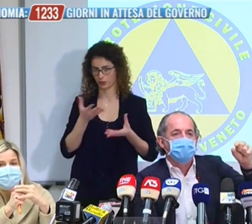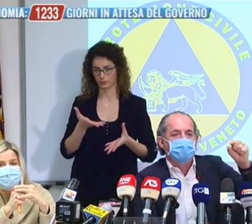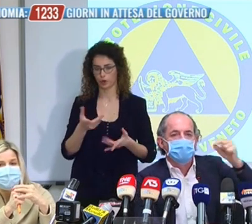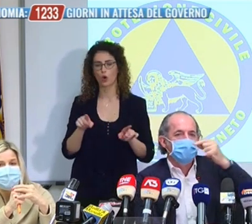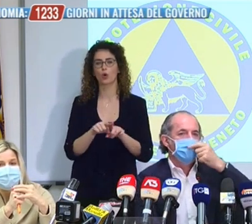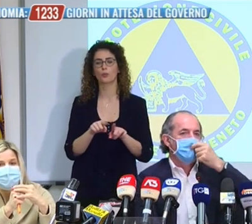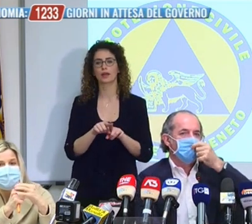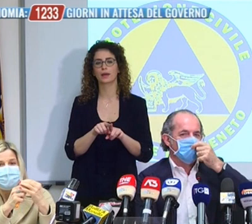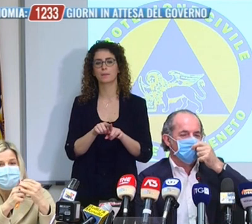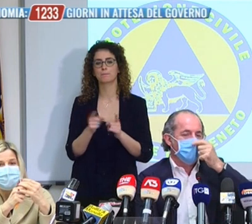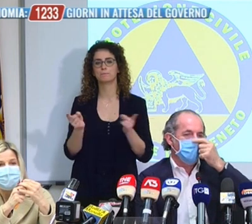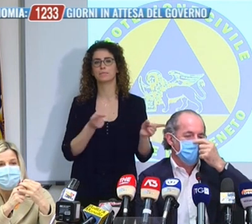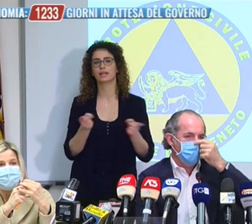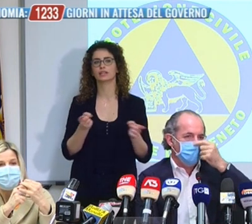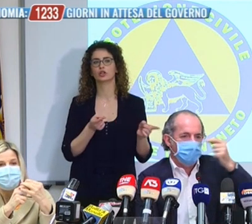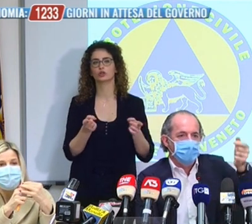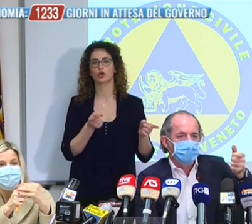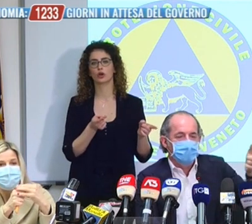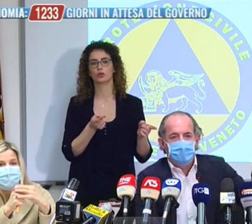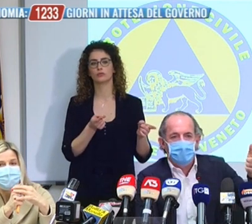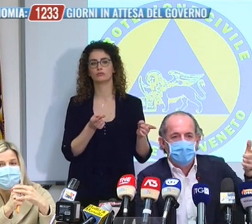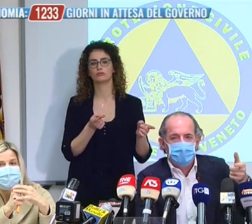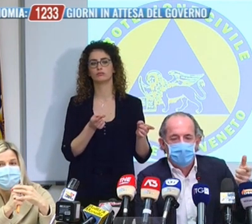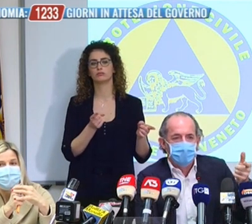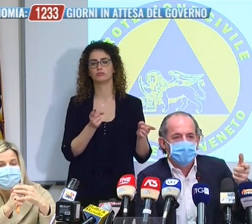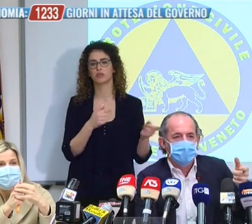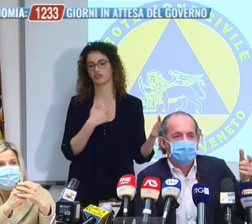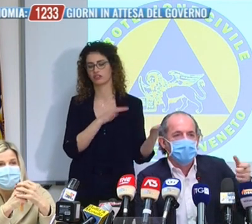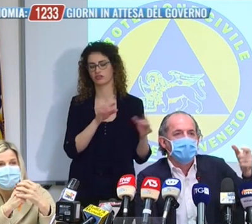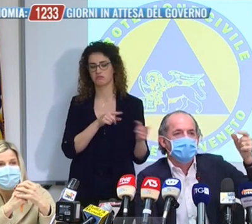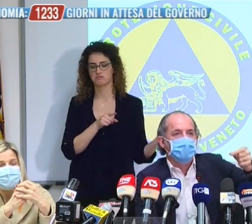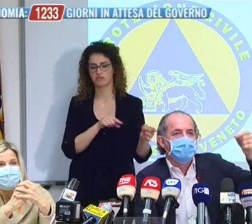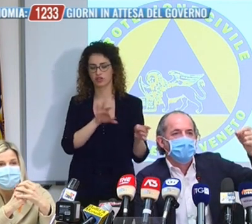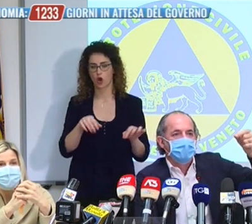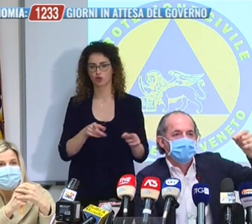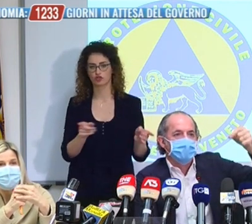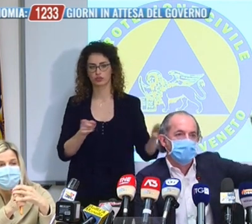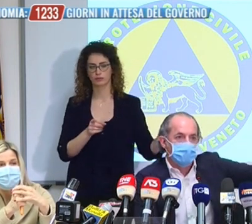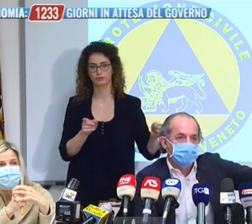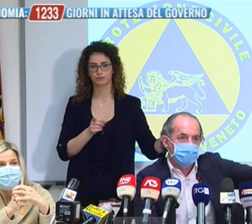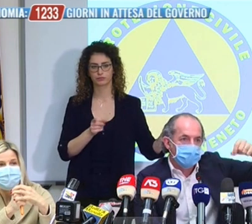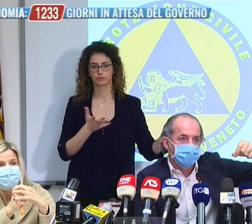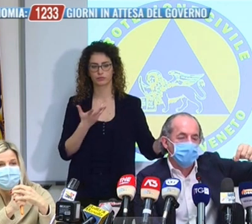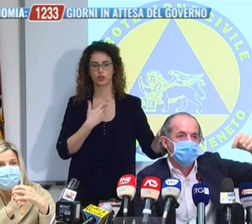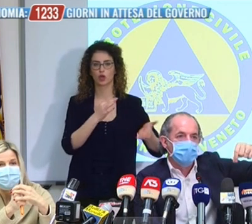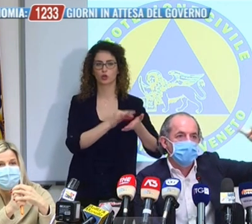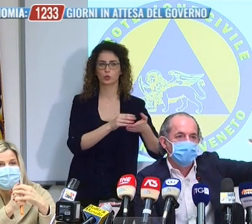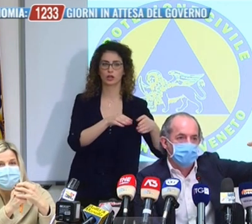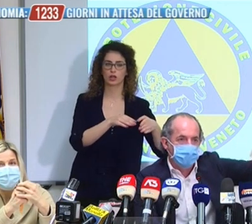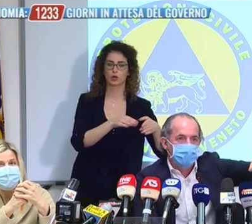come è accaduto nel periodo nel quale fino ad oggi si chiude, che so, se si è chiusa o si